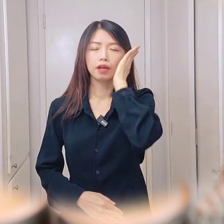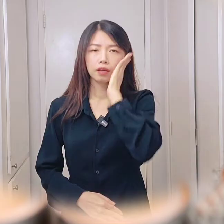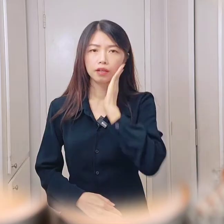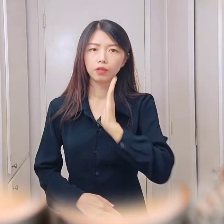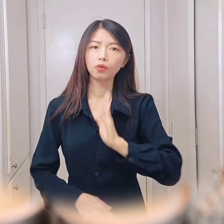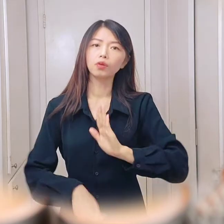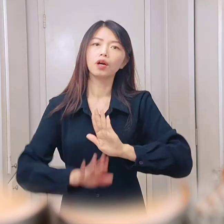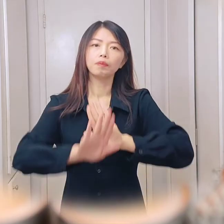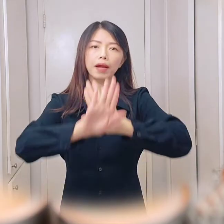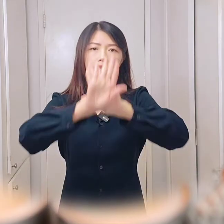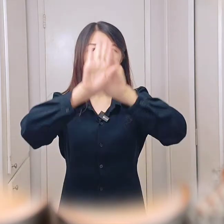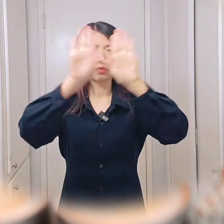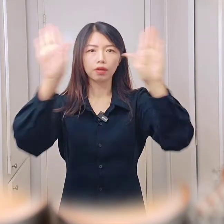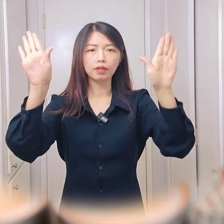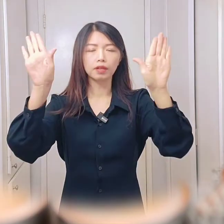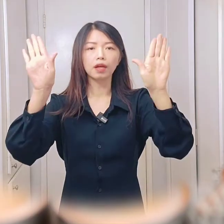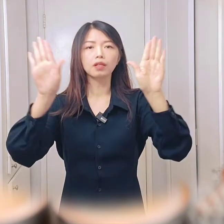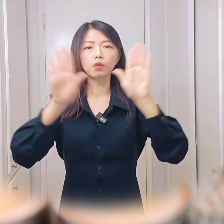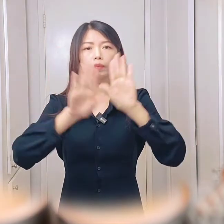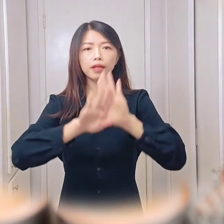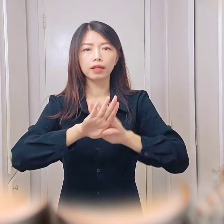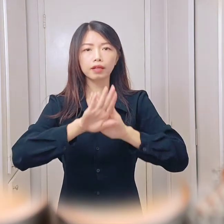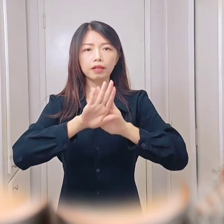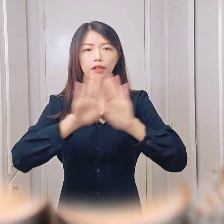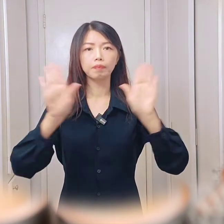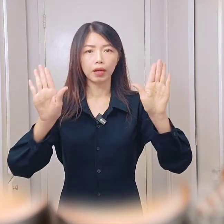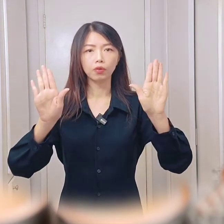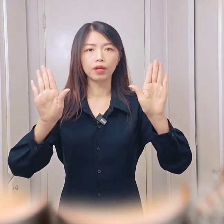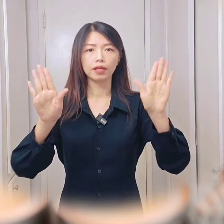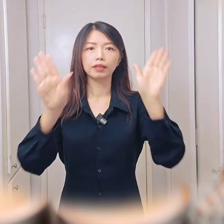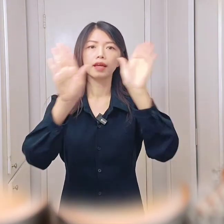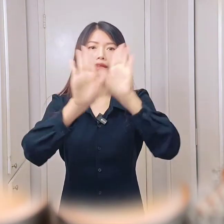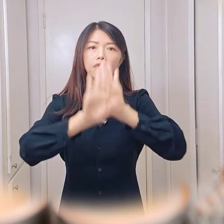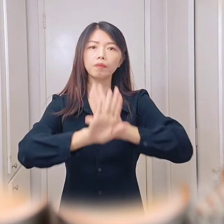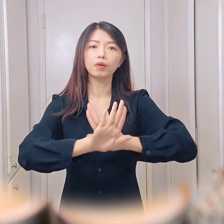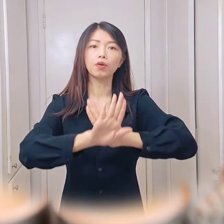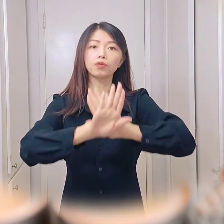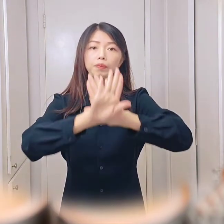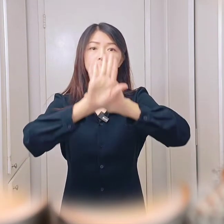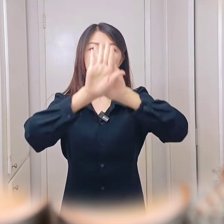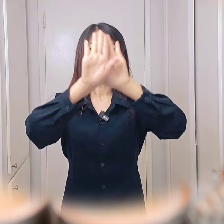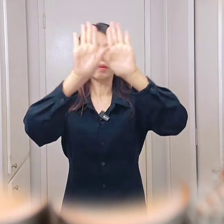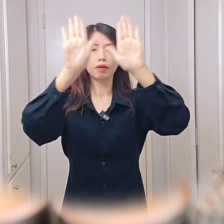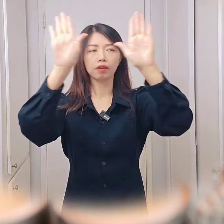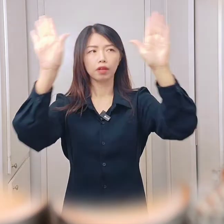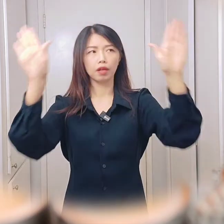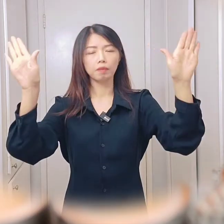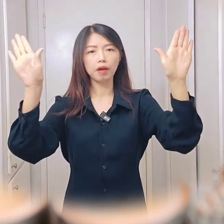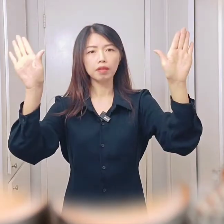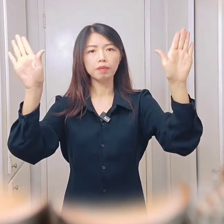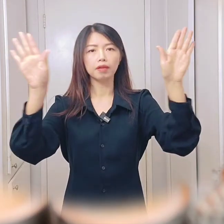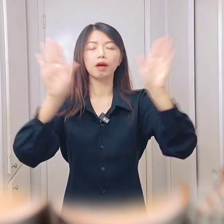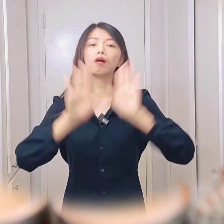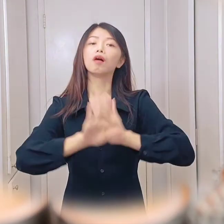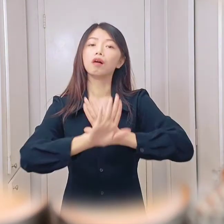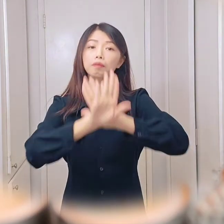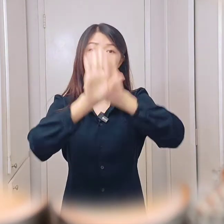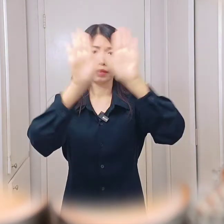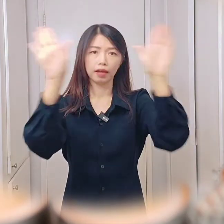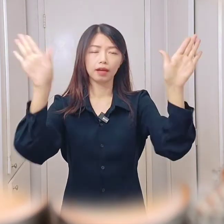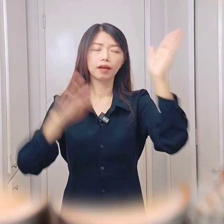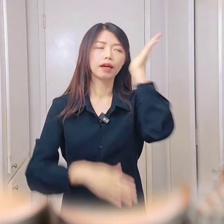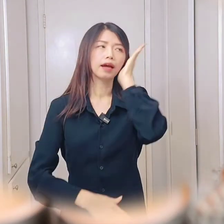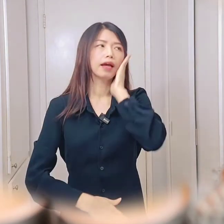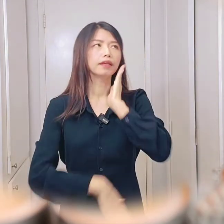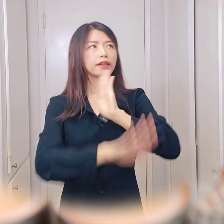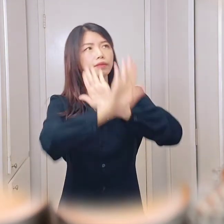거예요. 그리고 밝다 수어는 손바닥을 밖으로 한 이 상태에서 바로 얼굴 앞에서 이렇게 펼치면서